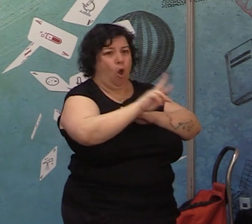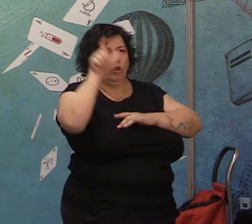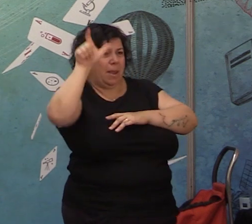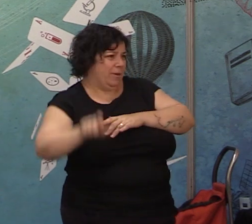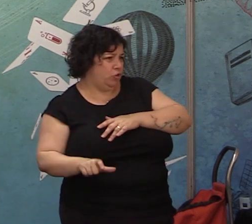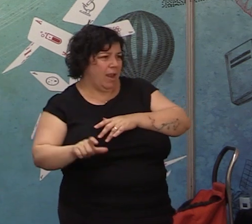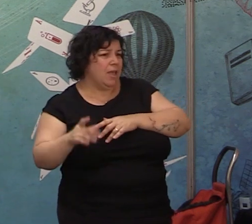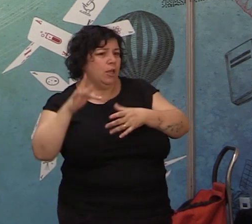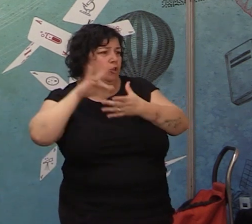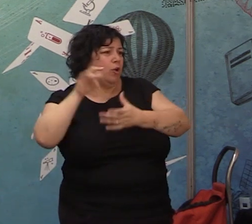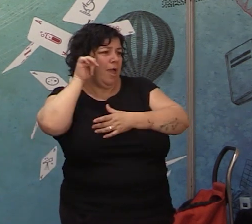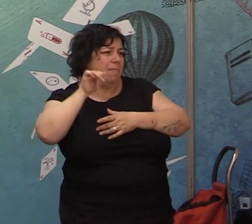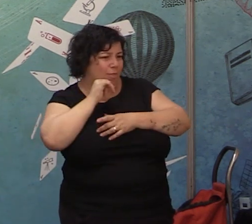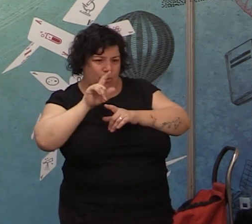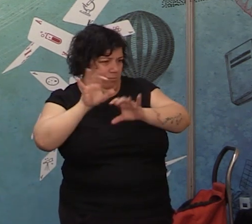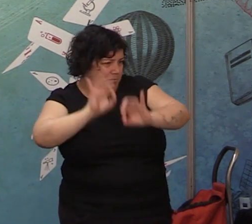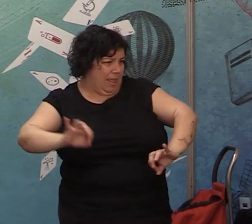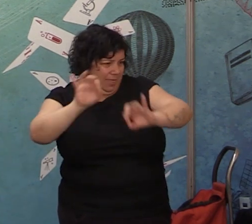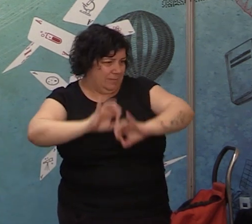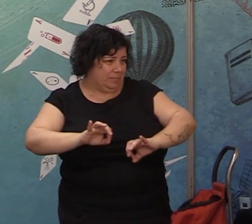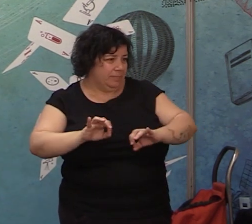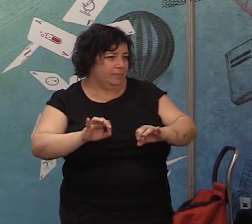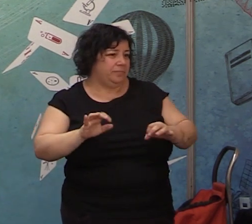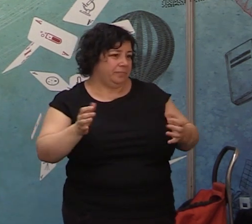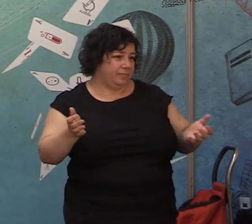que no haya tenido este efecto adverso en el embarazo.